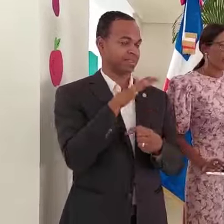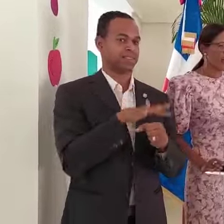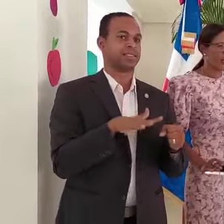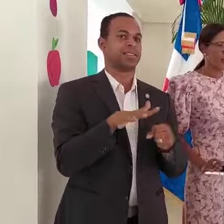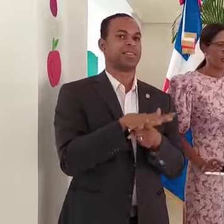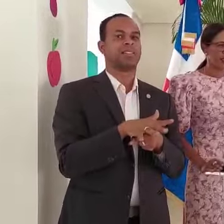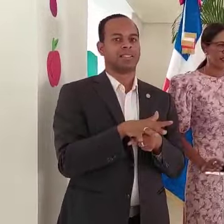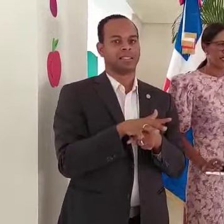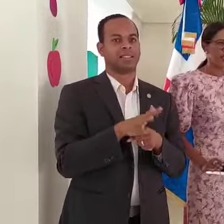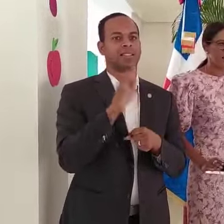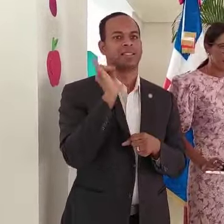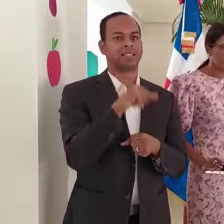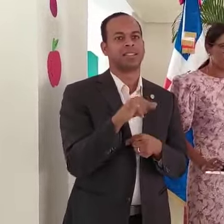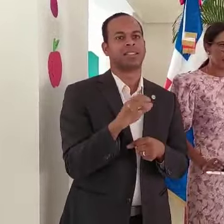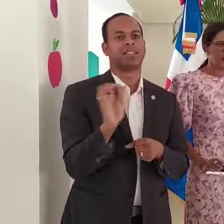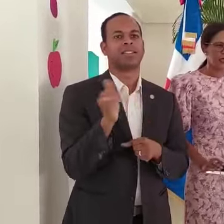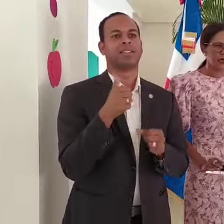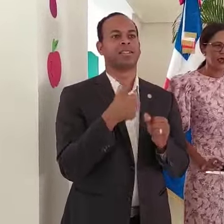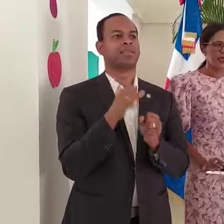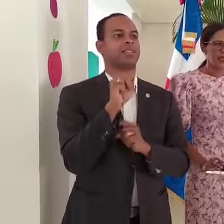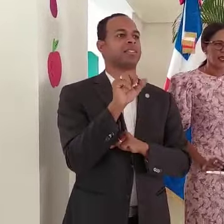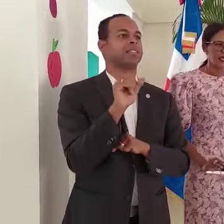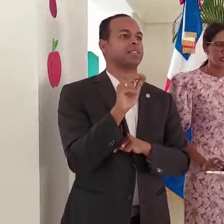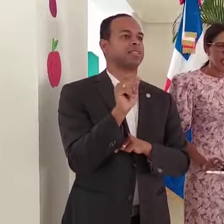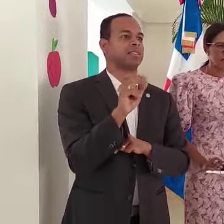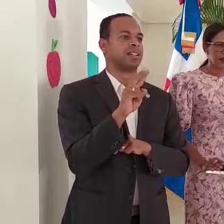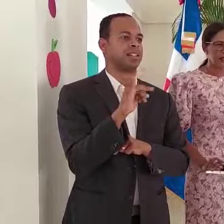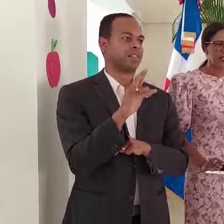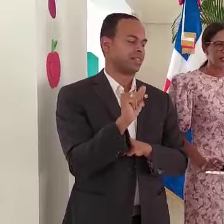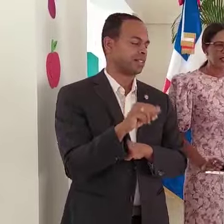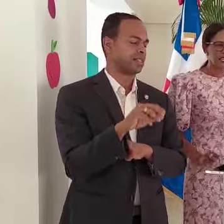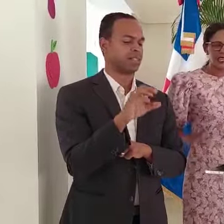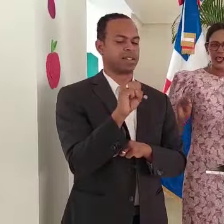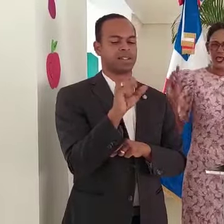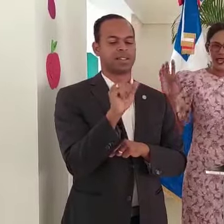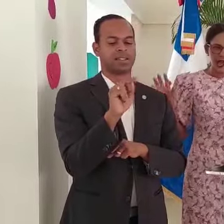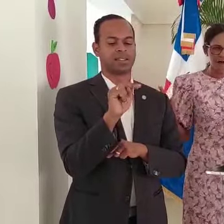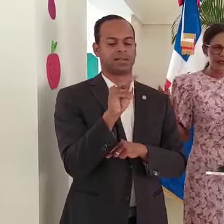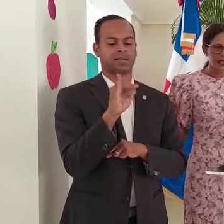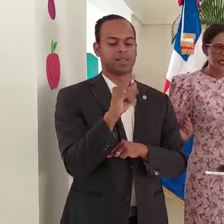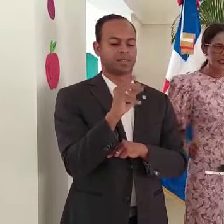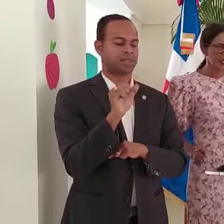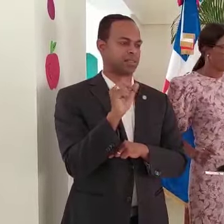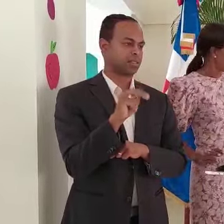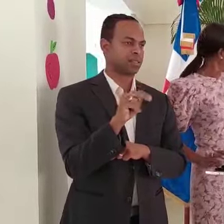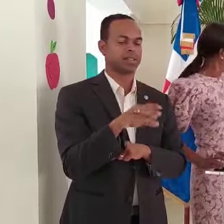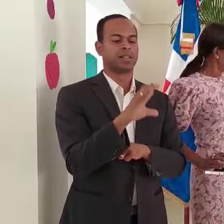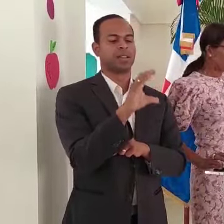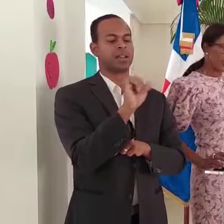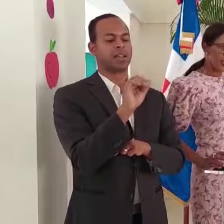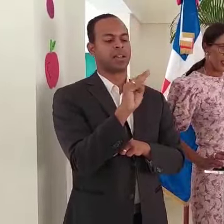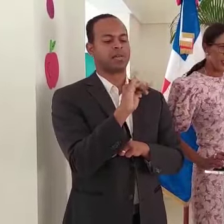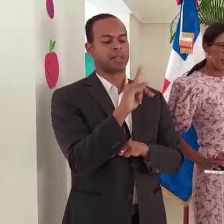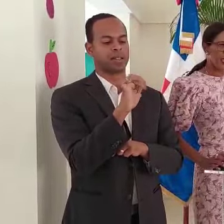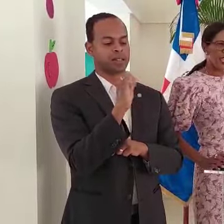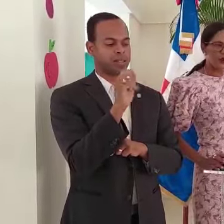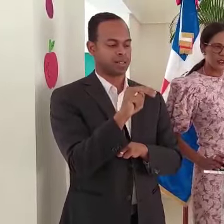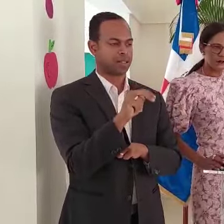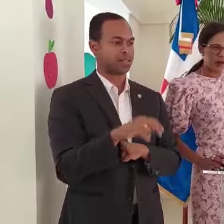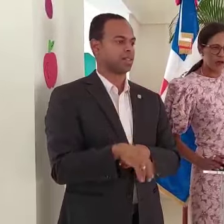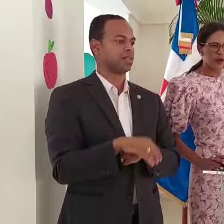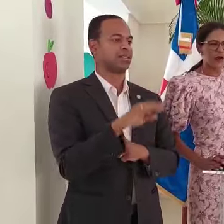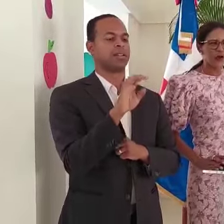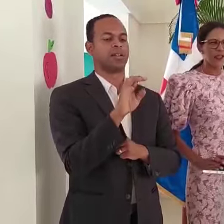que abarca lo que es el mismo Sabica, San Martín, Can Belén y